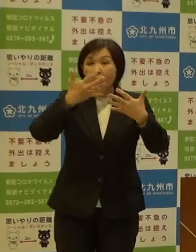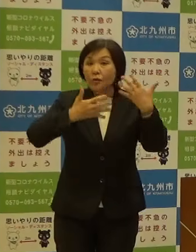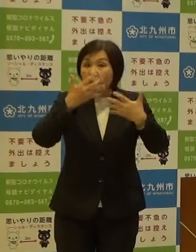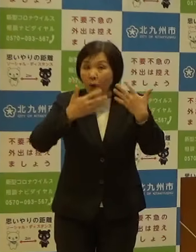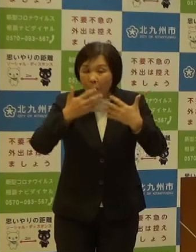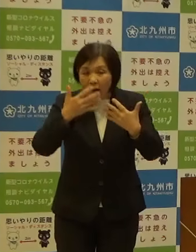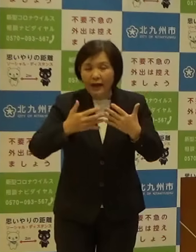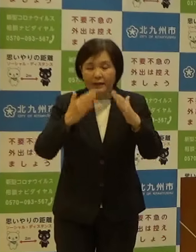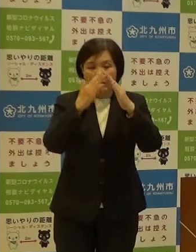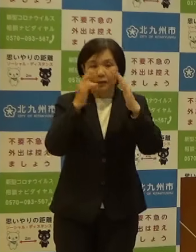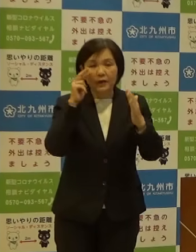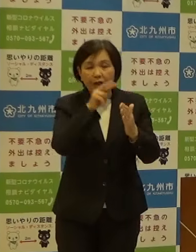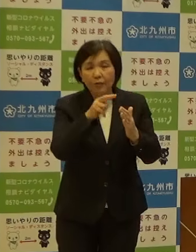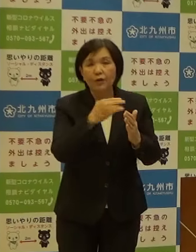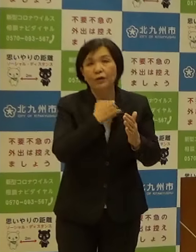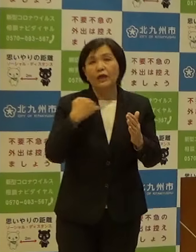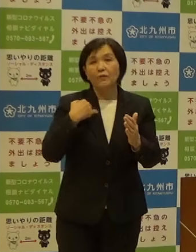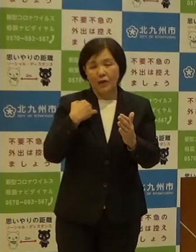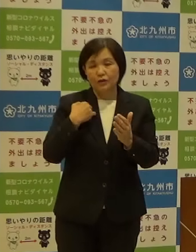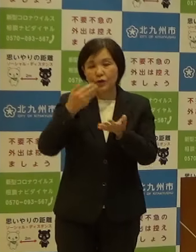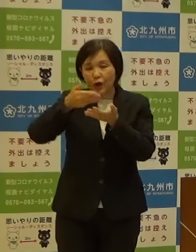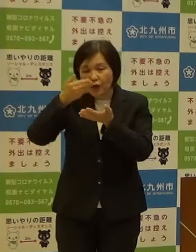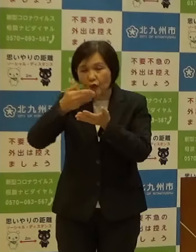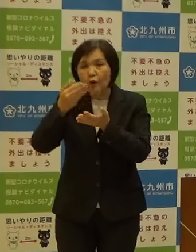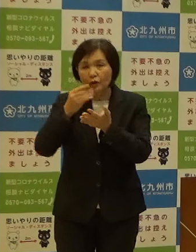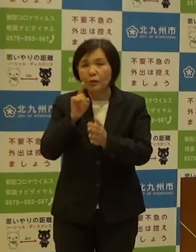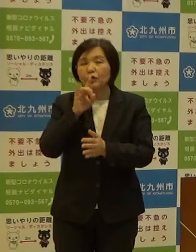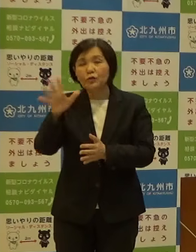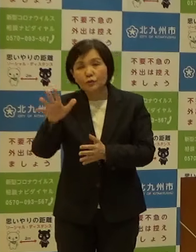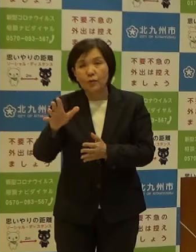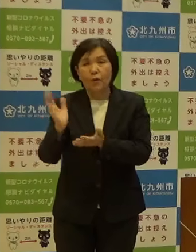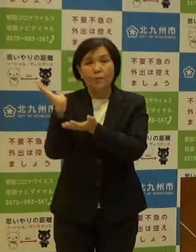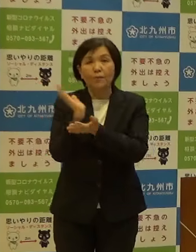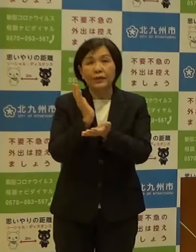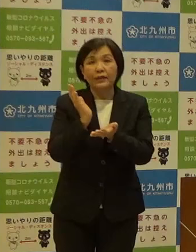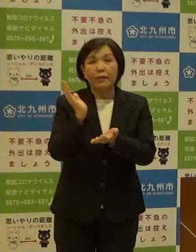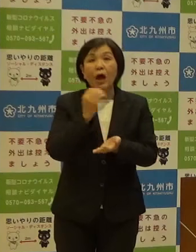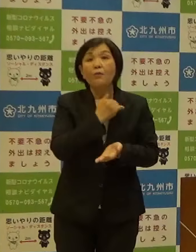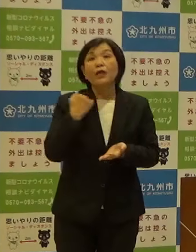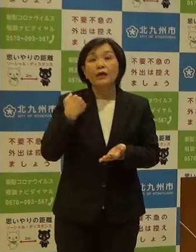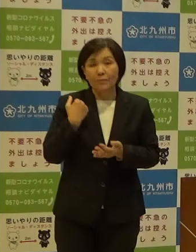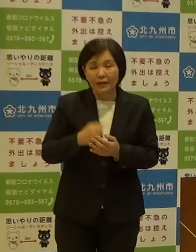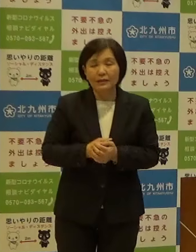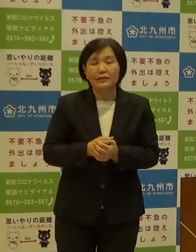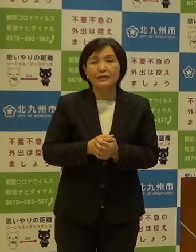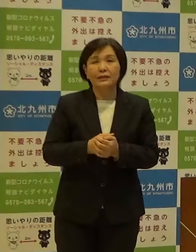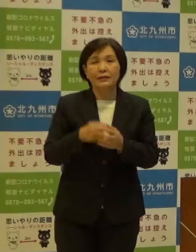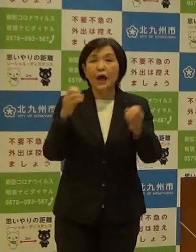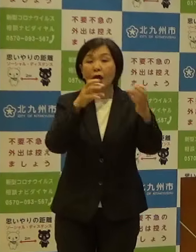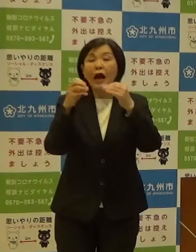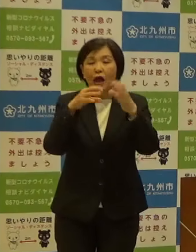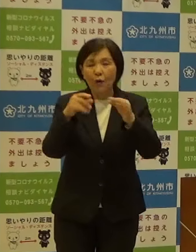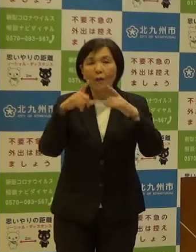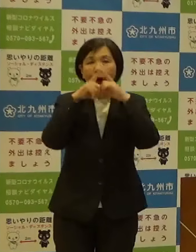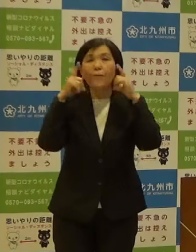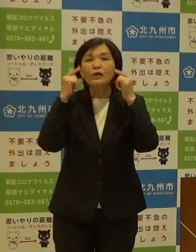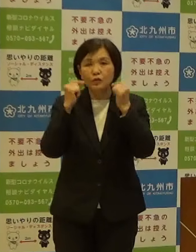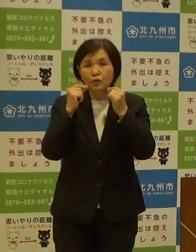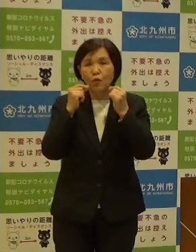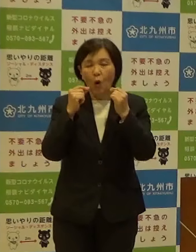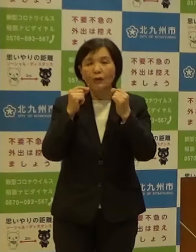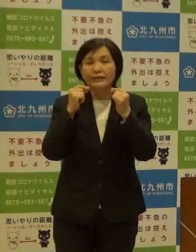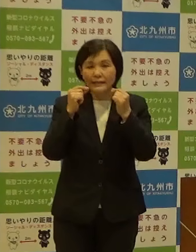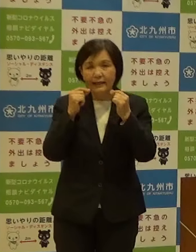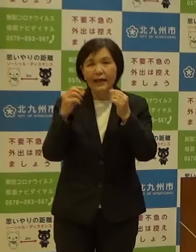持ち帰りもあります、仕事は在宅勤務、テレワークを目指して、会話はマスクをつけてと、こういう